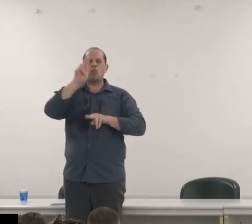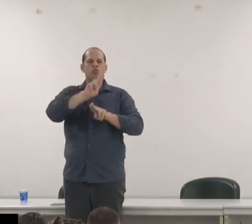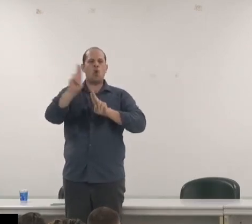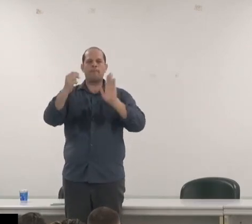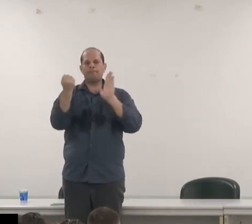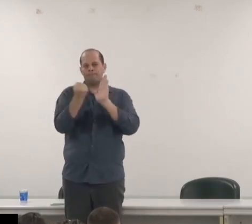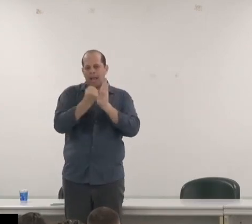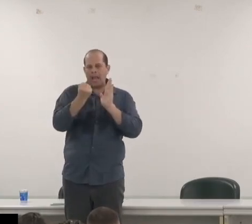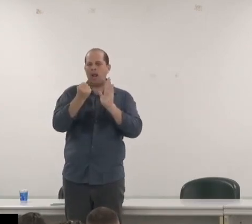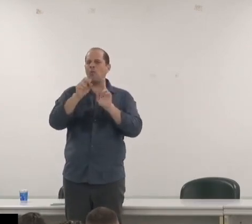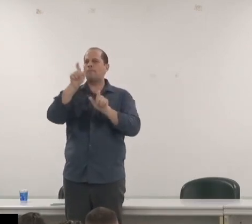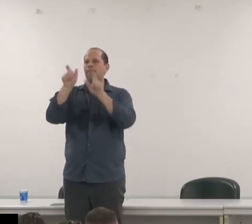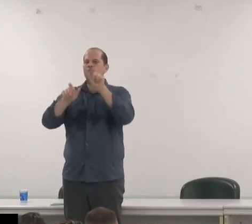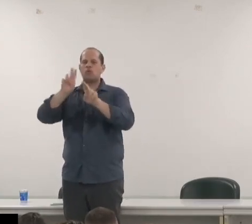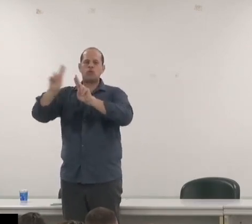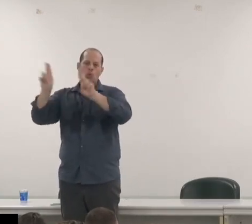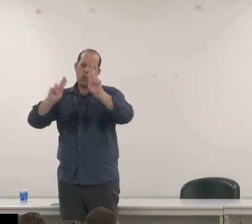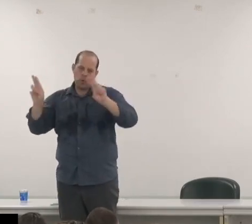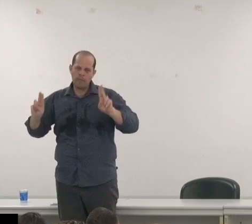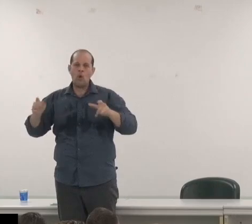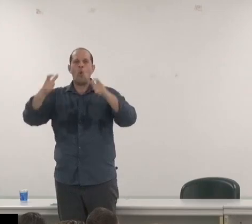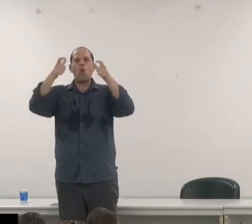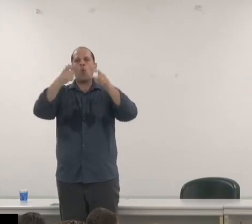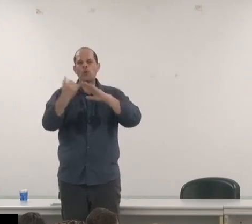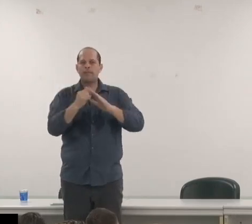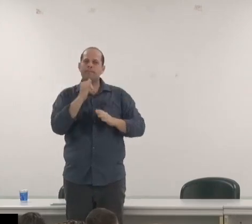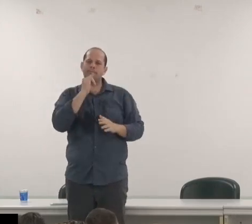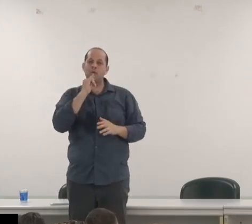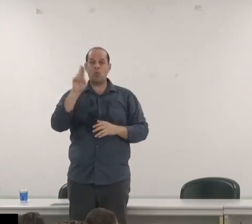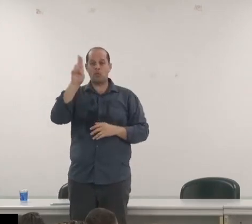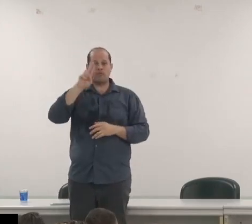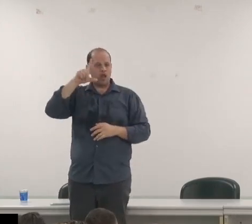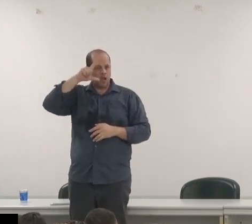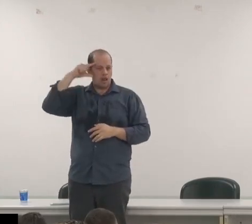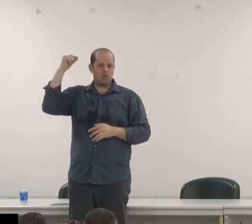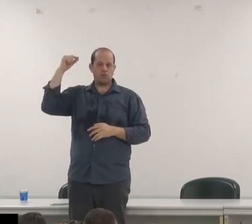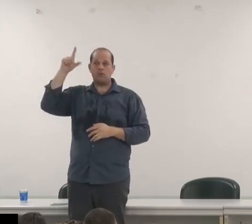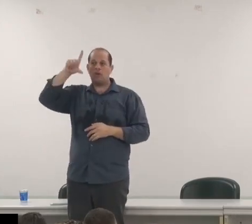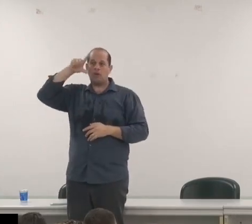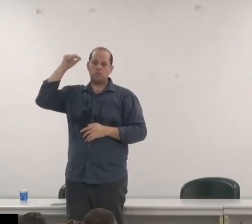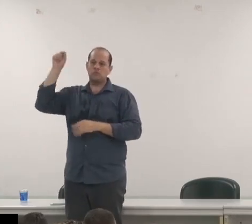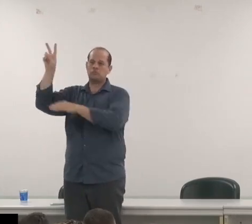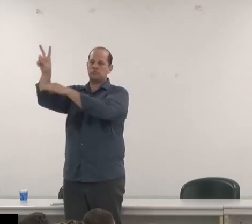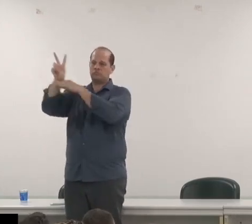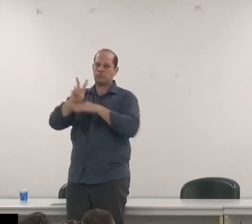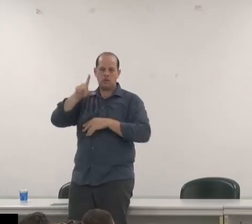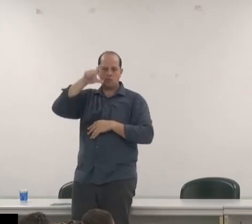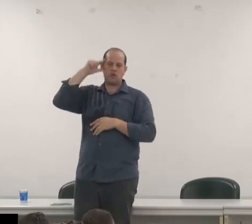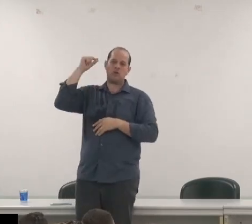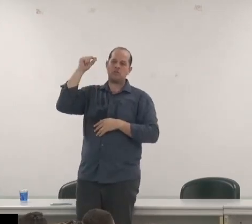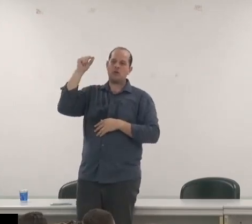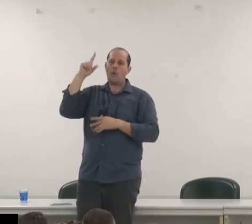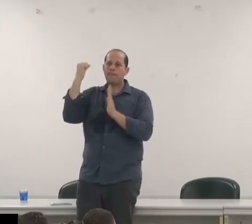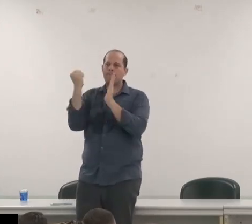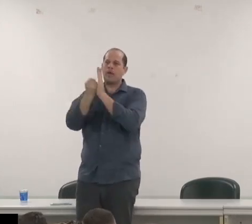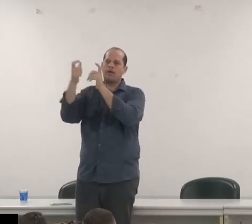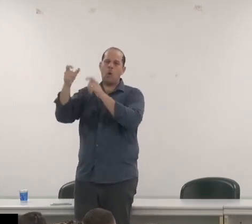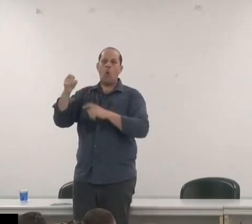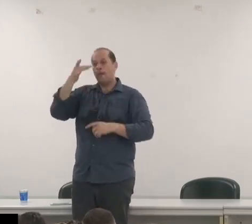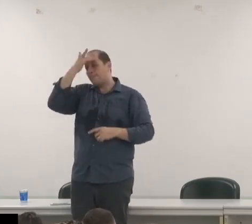A maior parte dos empréstimos, a gente nota, é de nomes de lugares, por exemplo. Então, a Universidade de Gallaudet, nos Estados Unidos, que é uma